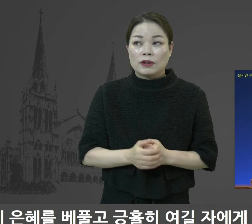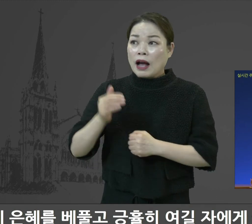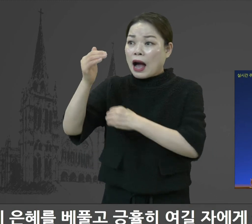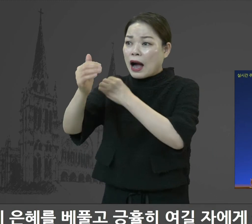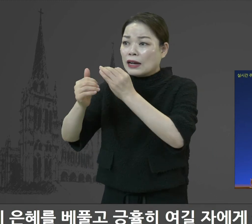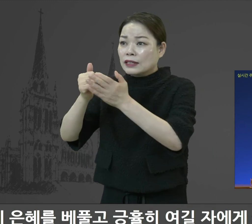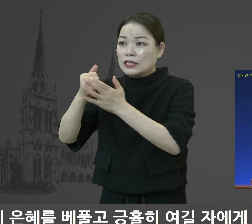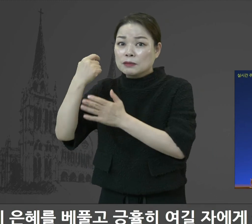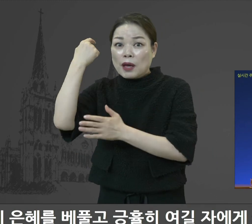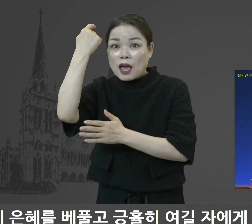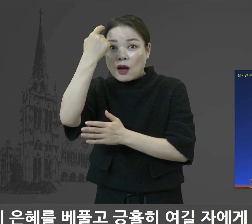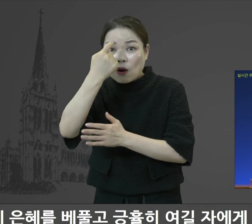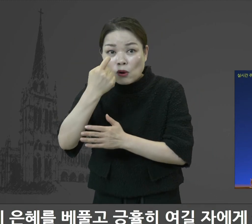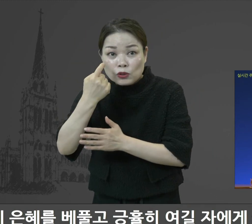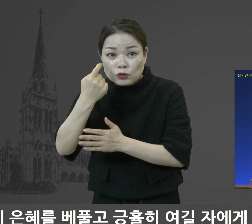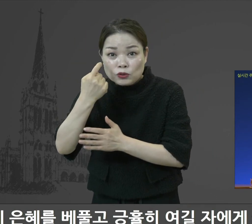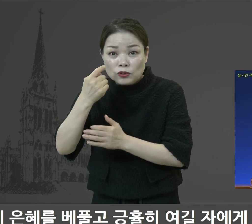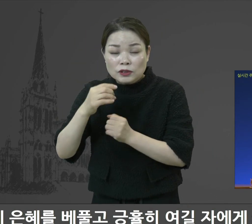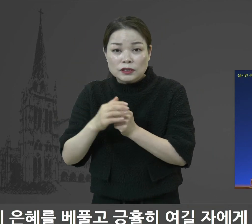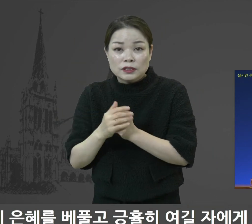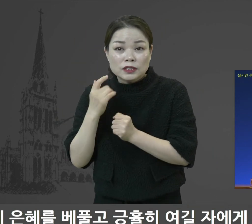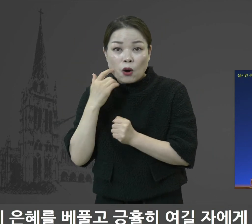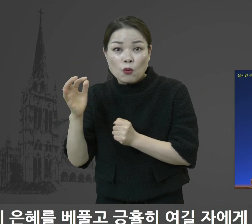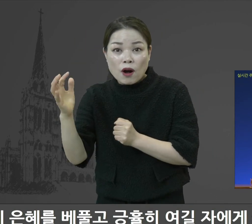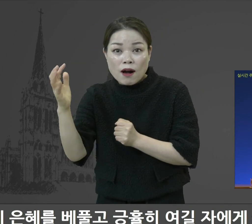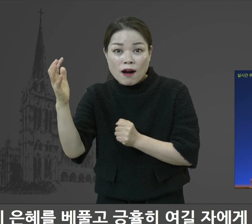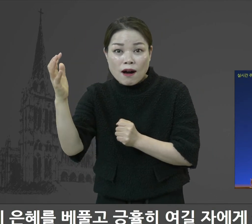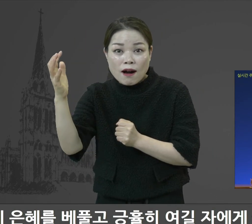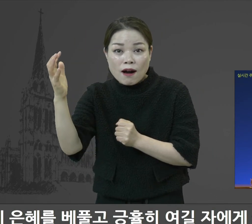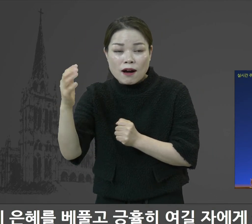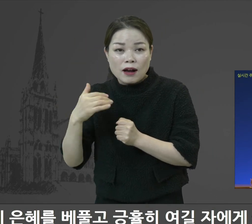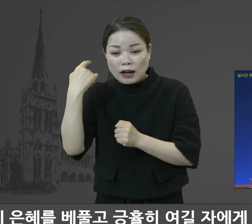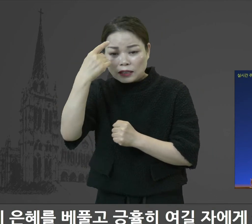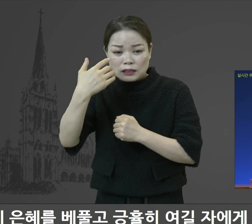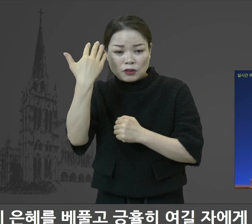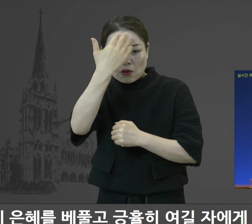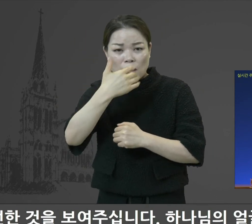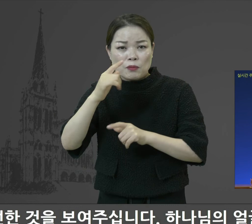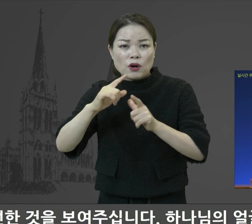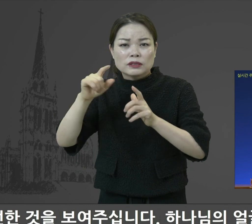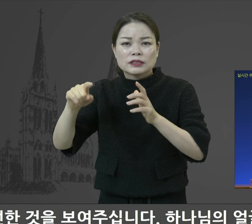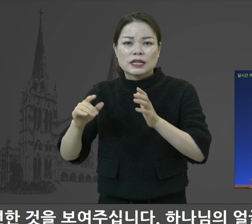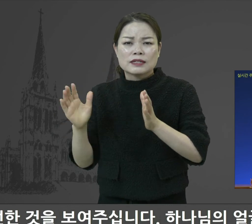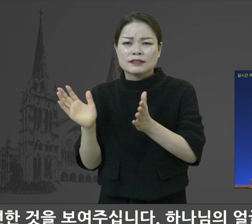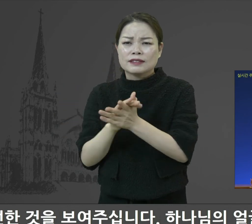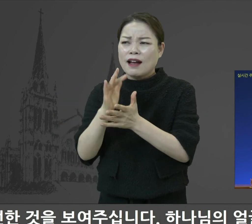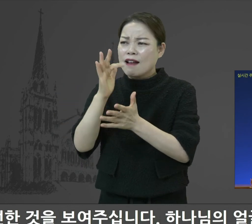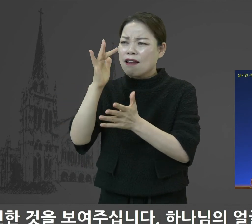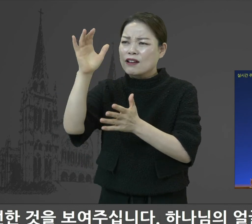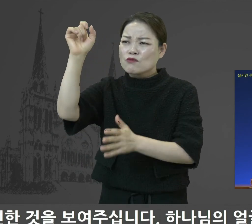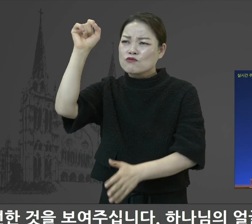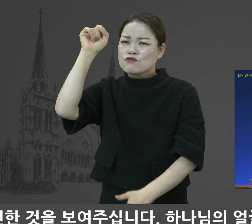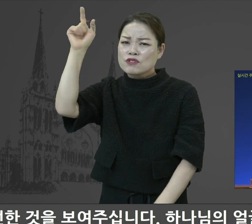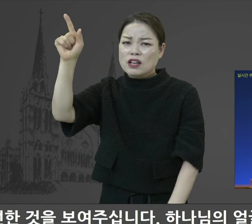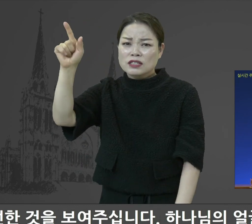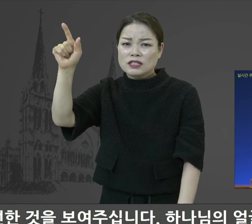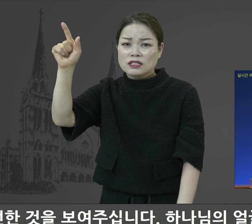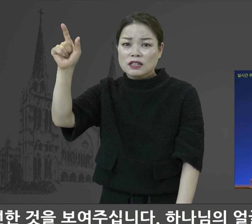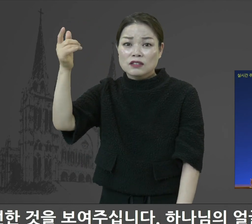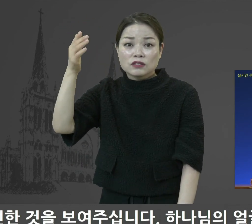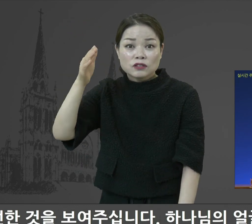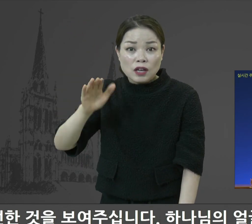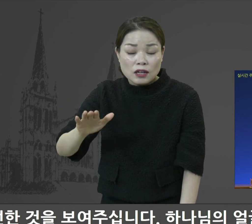하나님의 얼굴, 하나님의 이 외모, 하나님의 모습 가운데 있는 찬란하고 위대한 것을 보여달라고